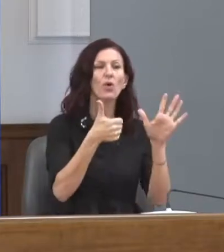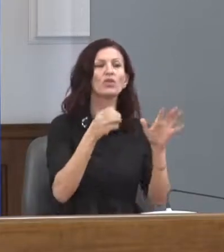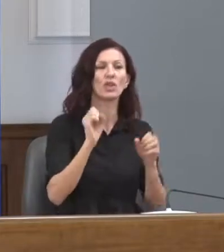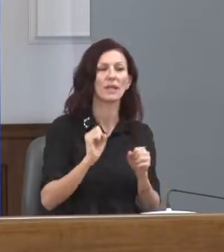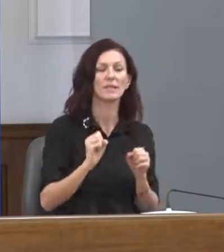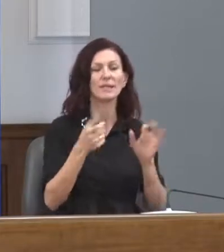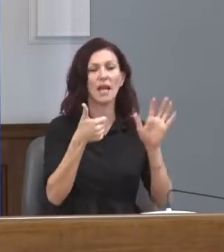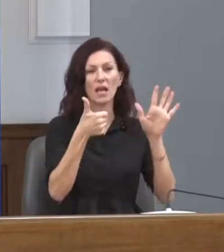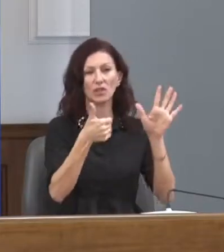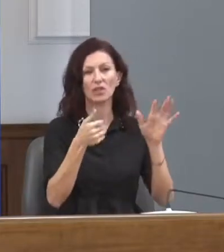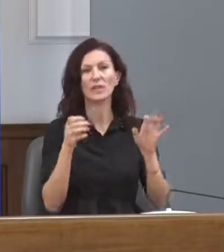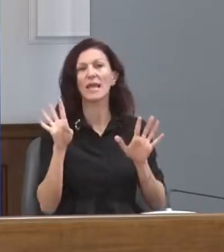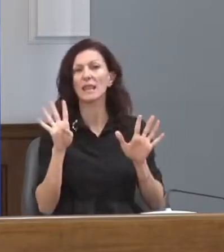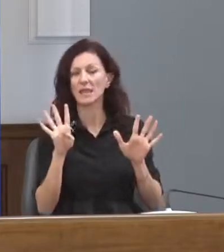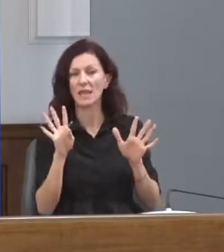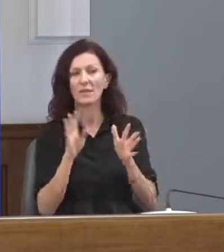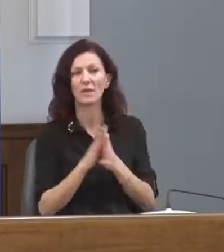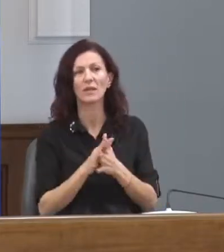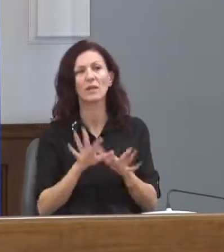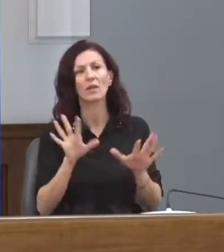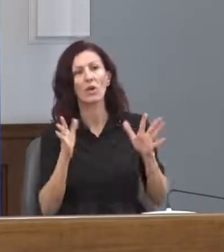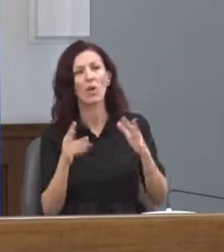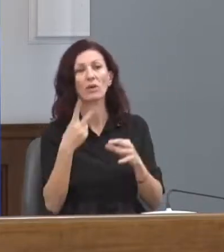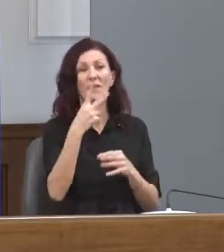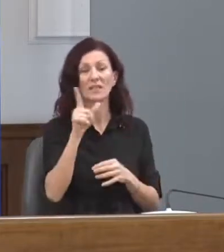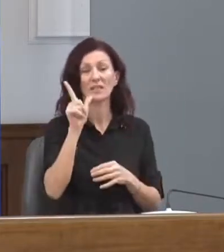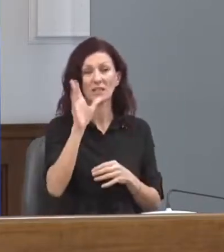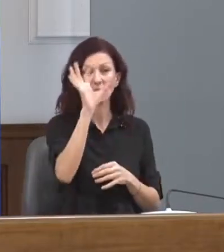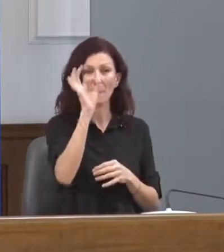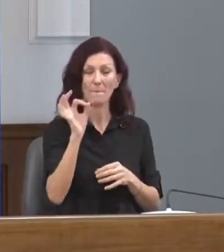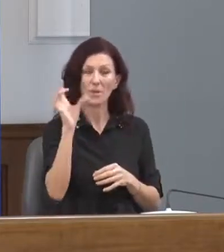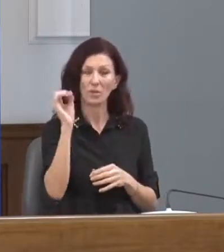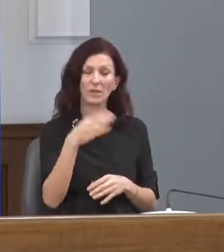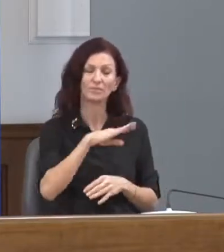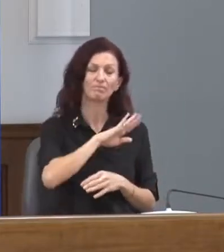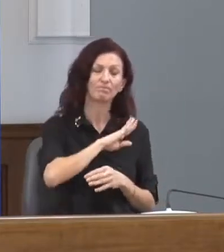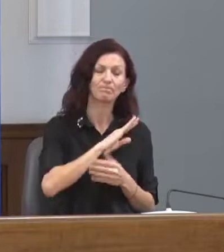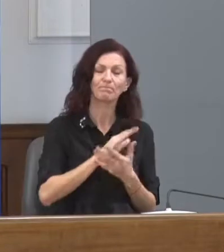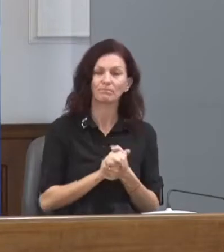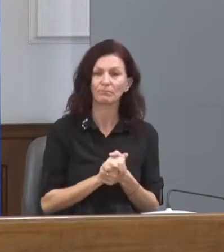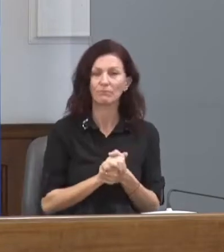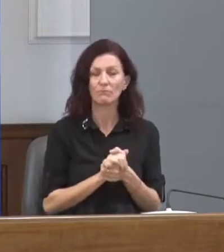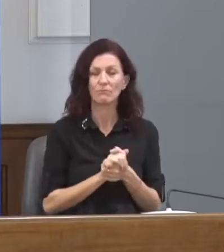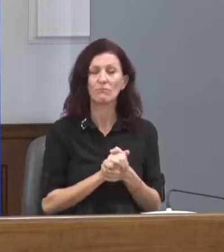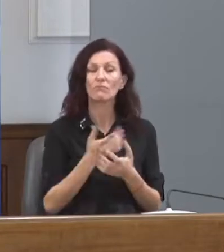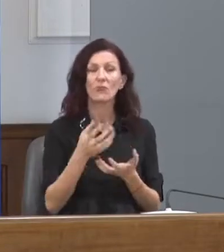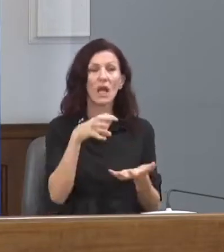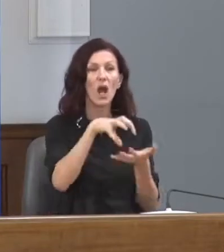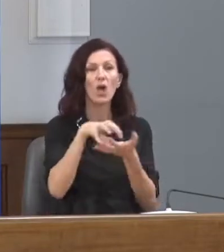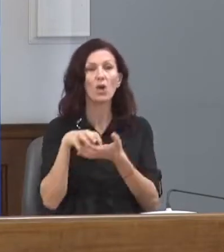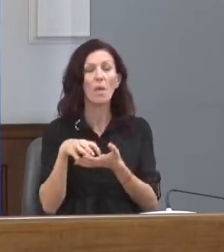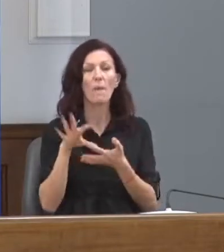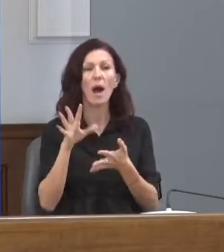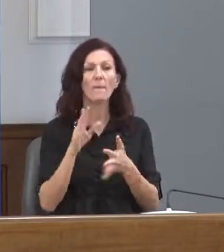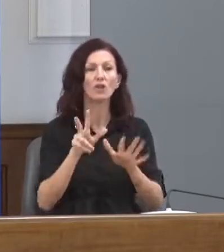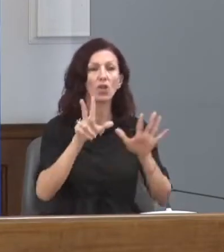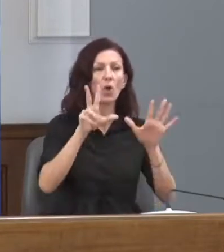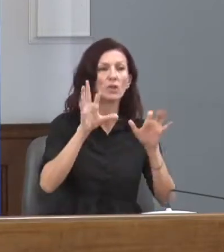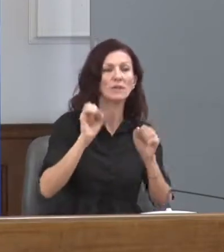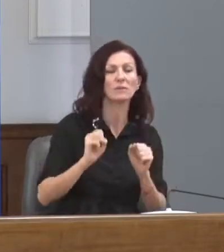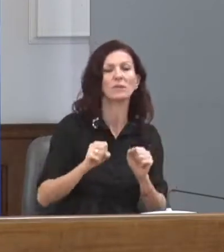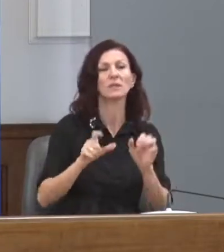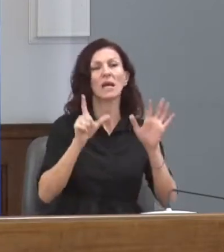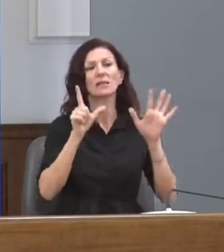с 27% близо от починалите. И групата между 80 до